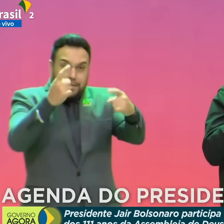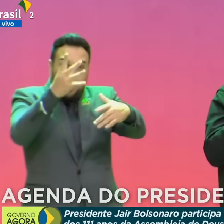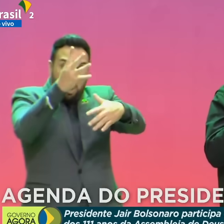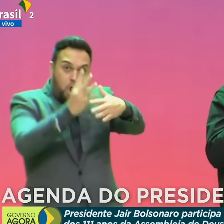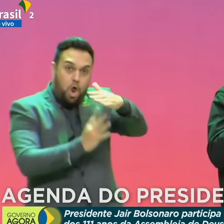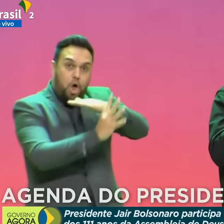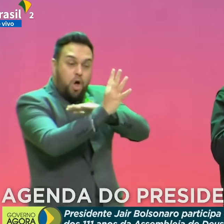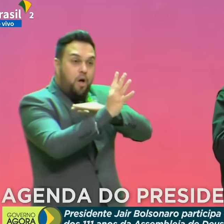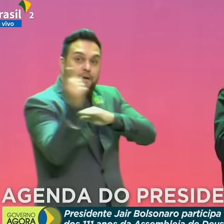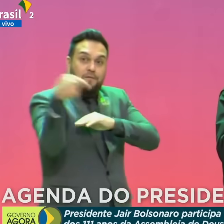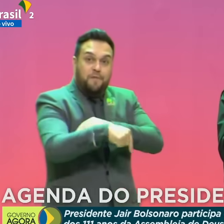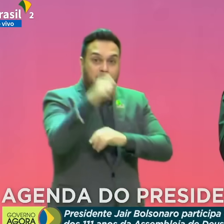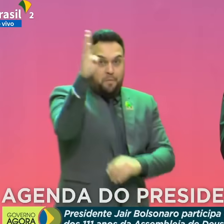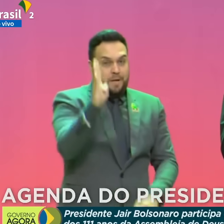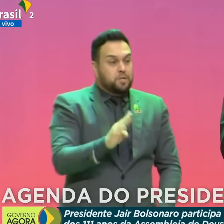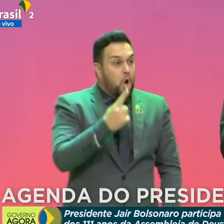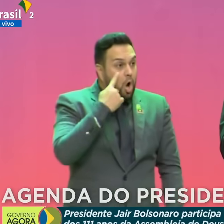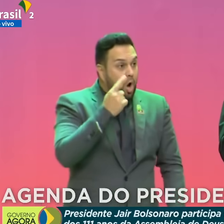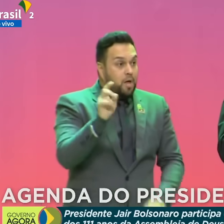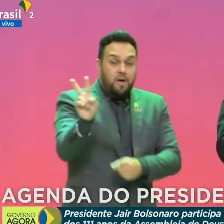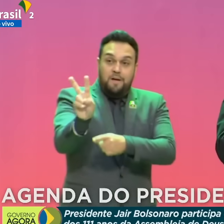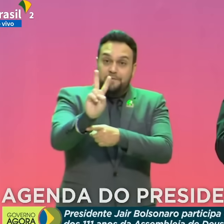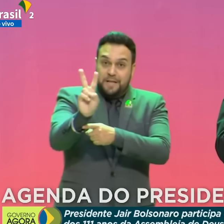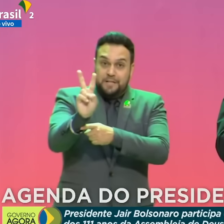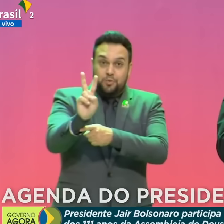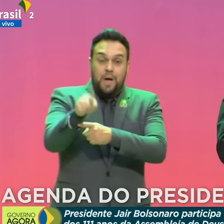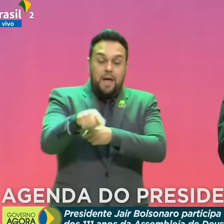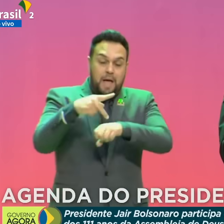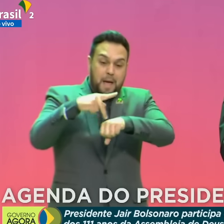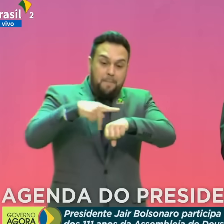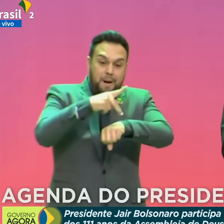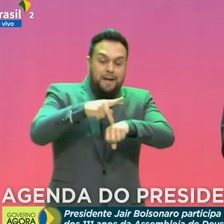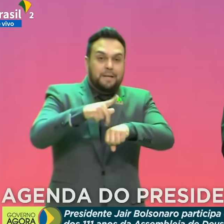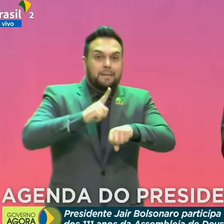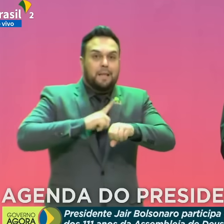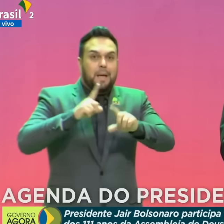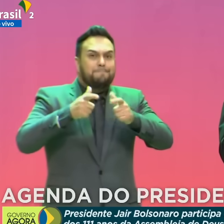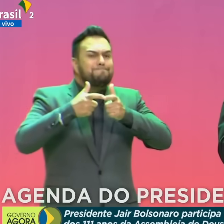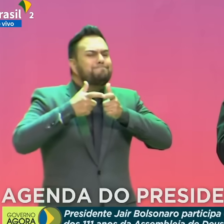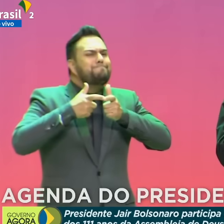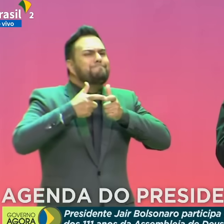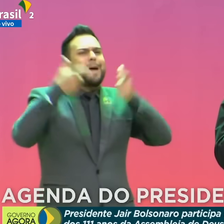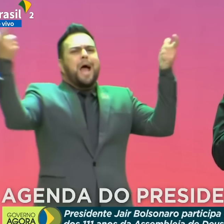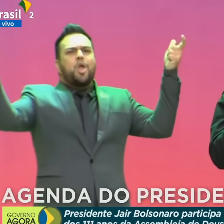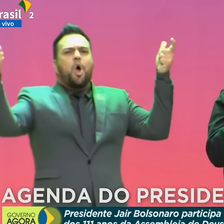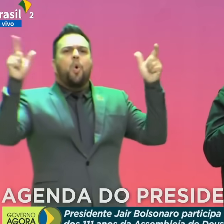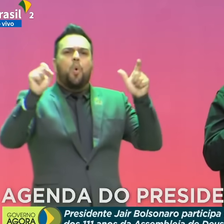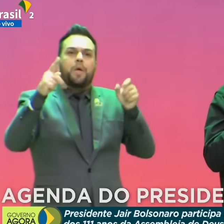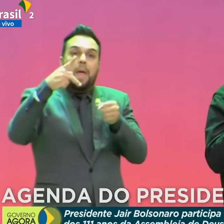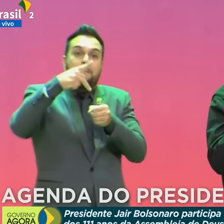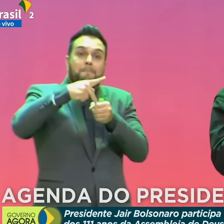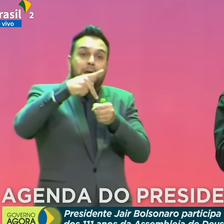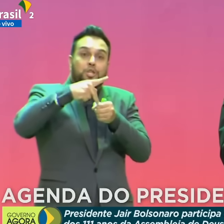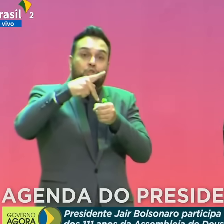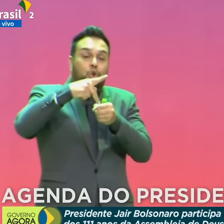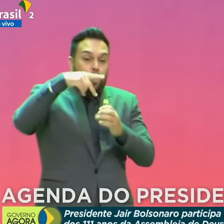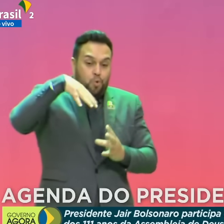que a Venezuela é o país que tem a maior reserva de petróleo do